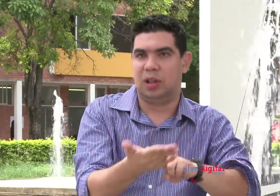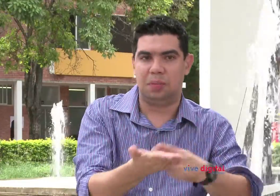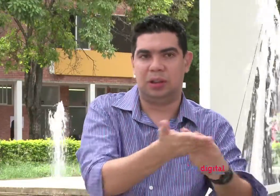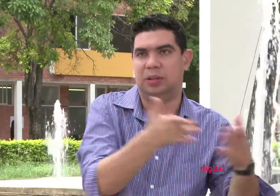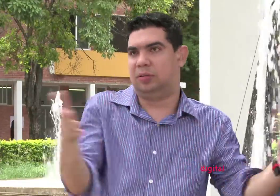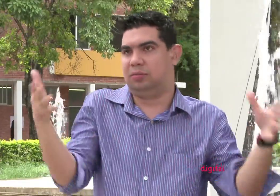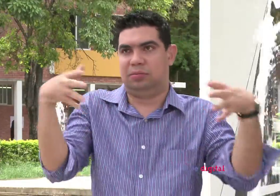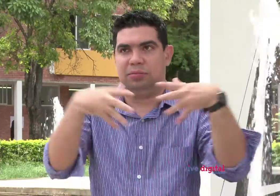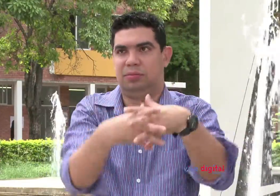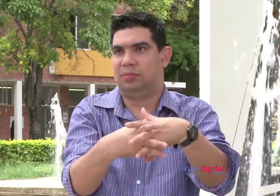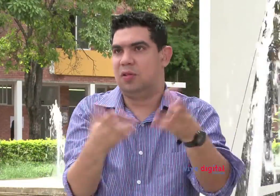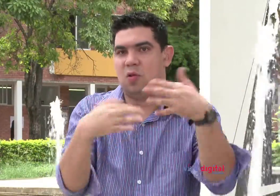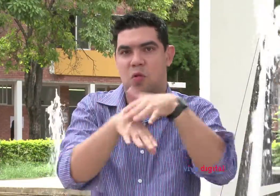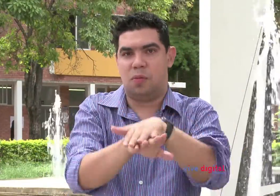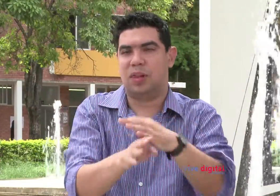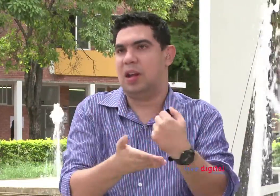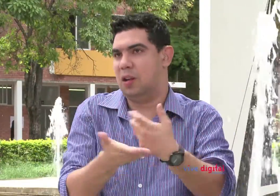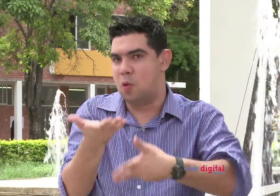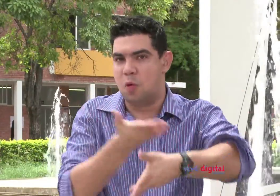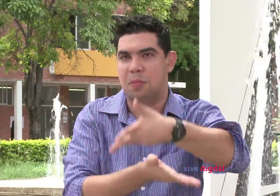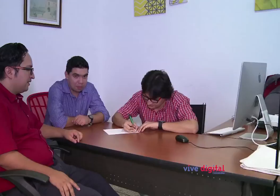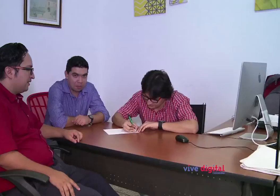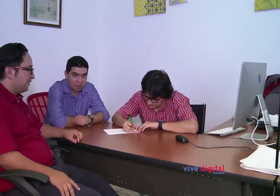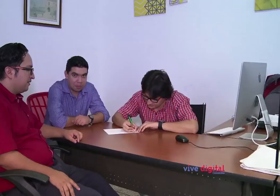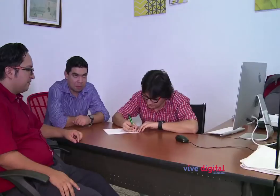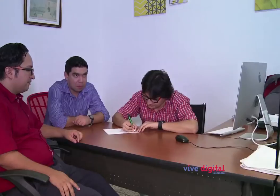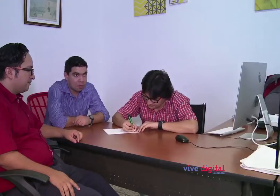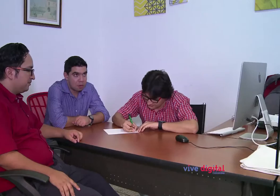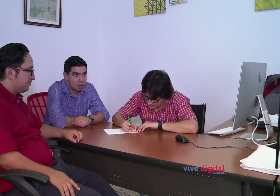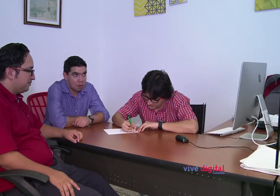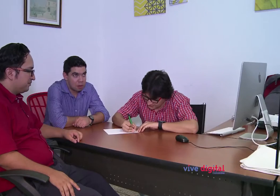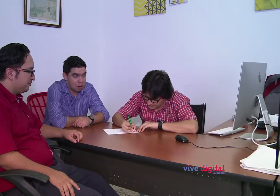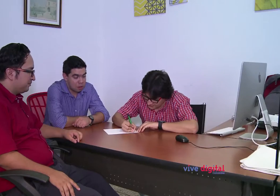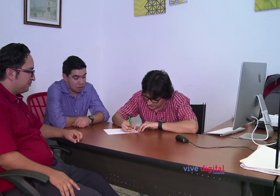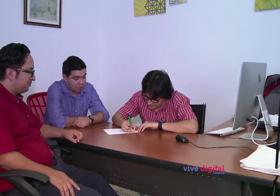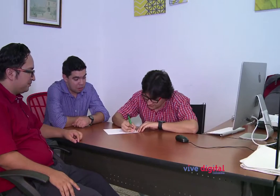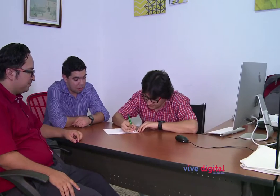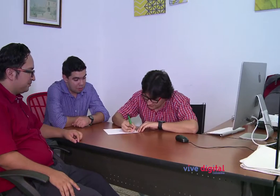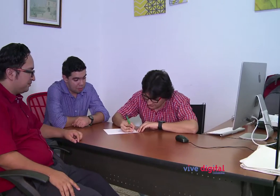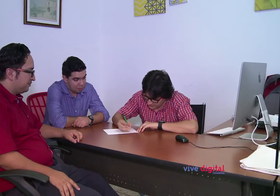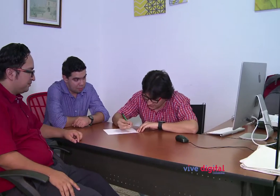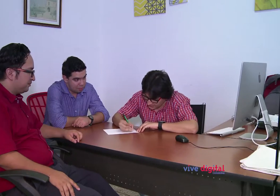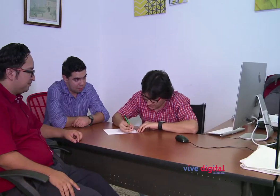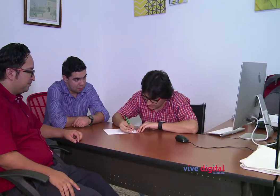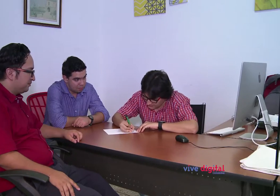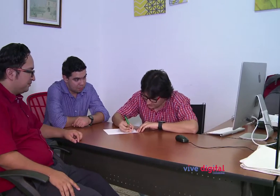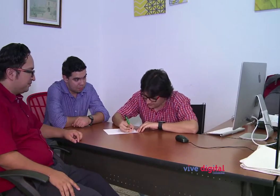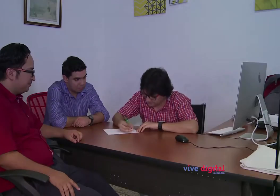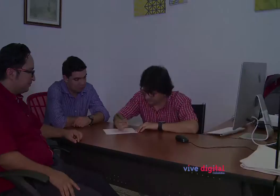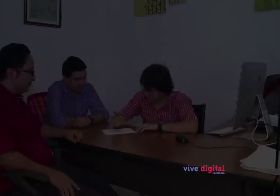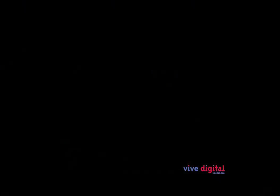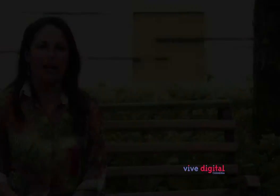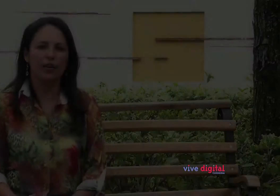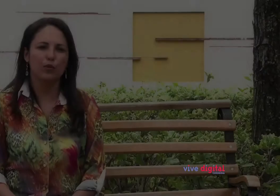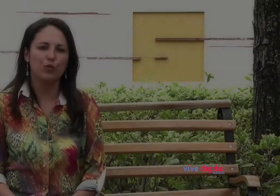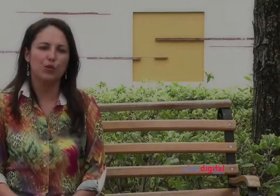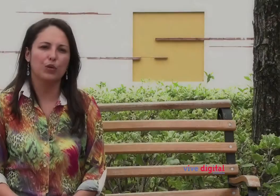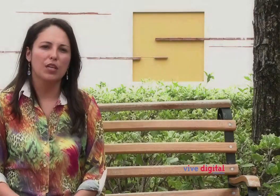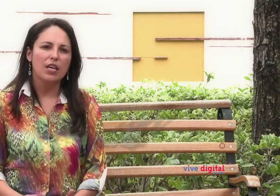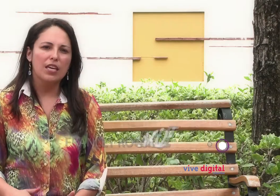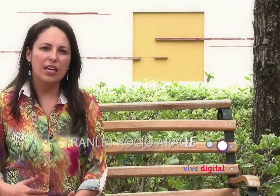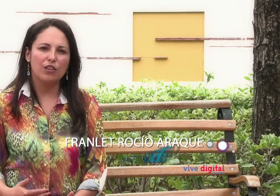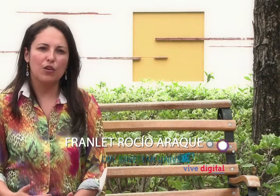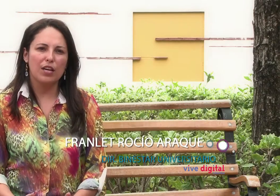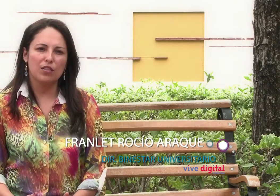los oyentes se pueden ayudar, o sea, debemos que ser una gran comunidad, debemos que compartir. La universidad ha venido incorporando una política de